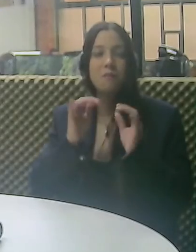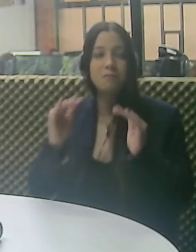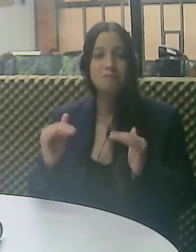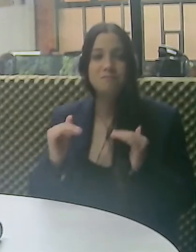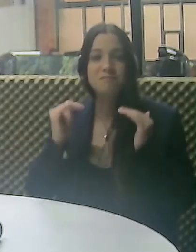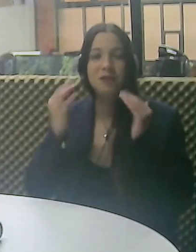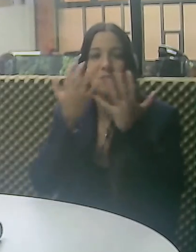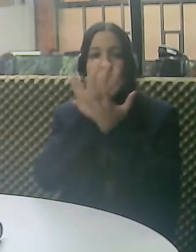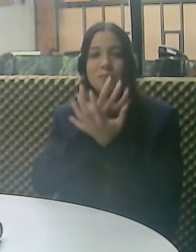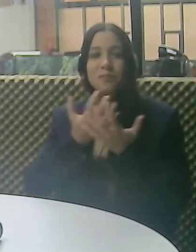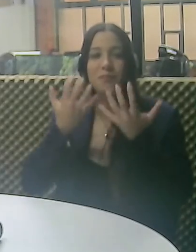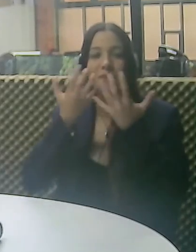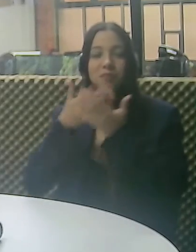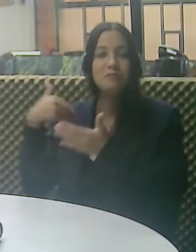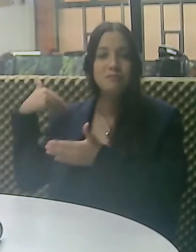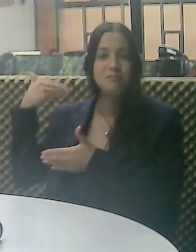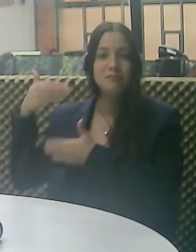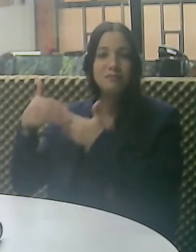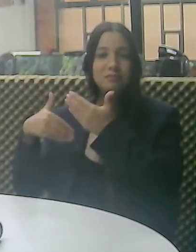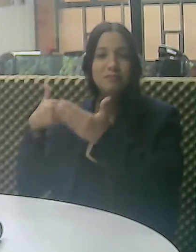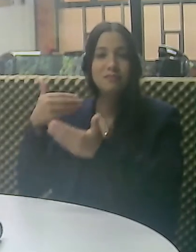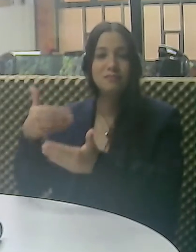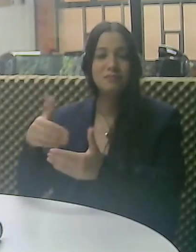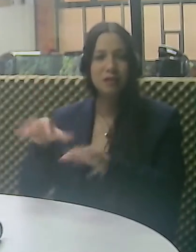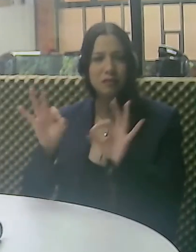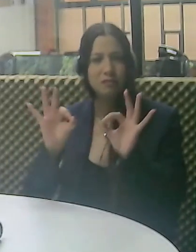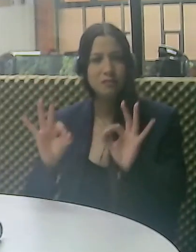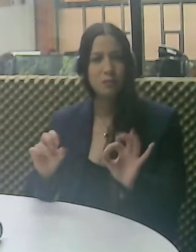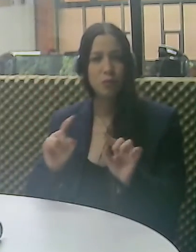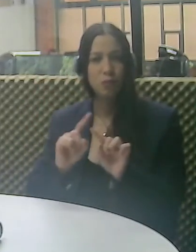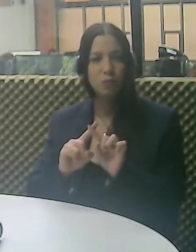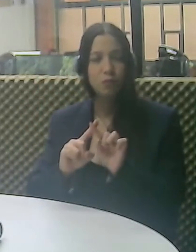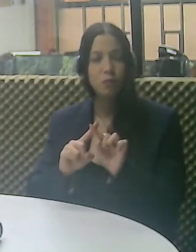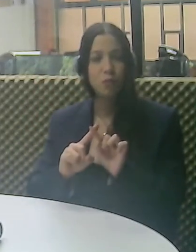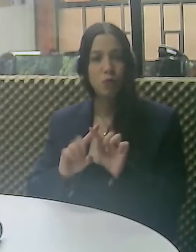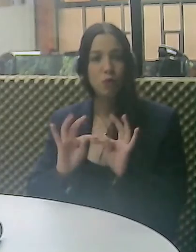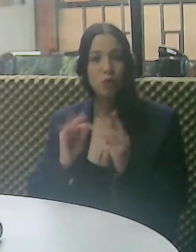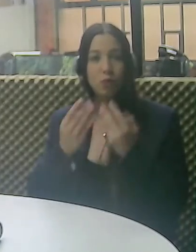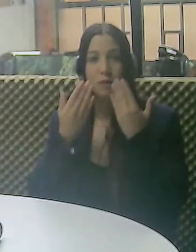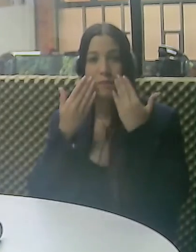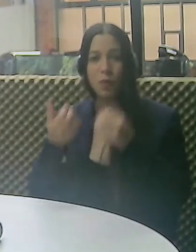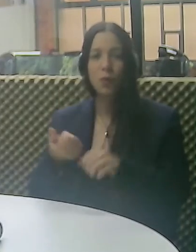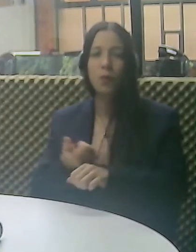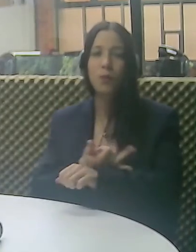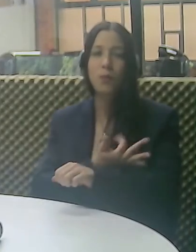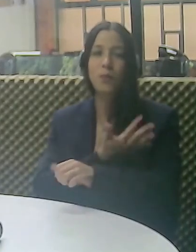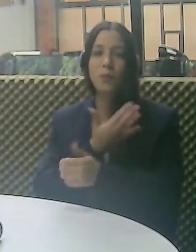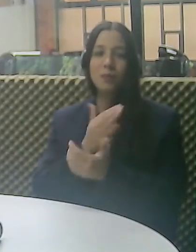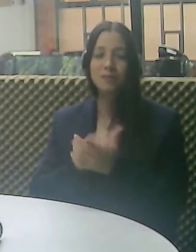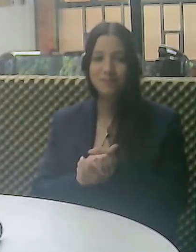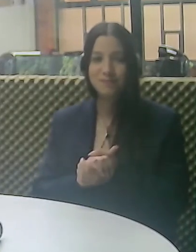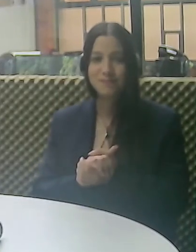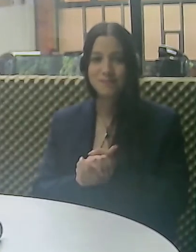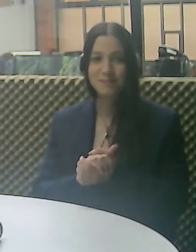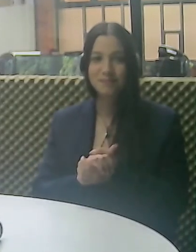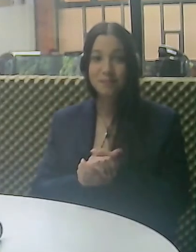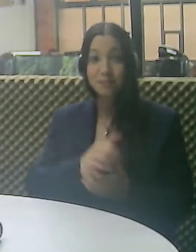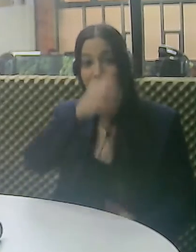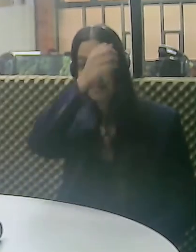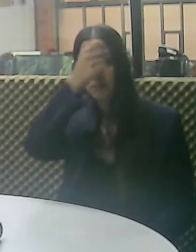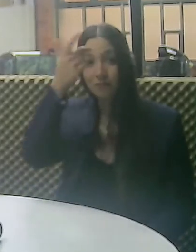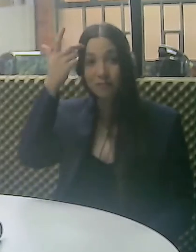das músicas que a gente vem trabalhando. E uma coisa é certa, todo concerto é pura emoção. Prefeitura